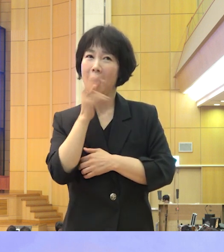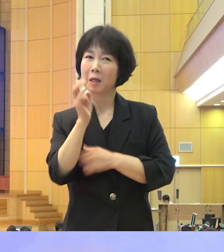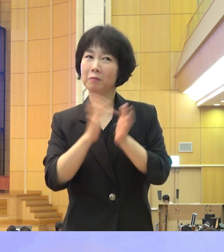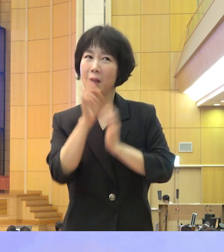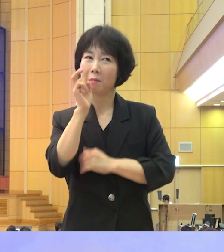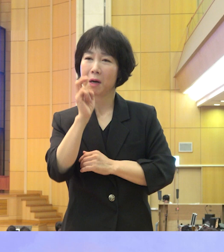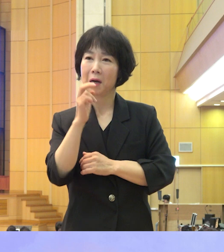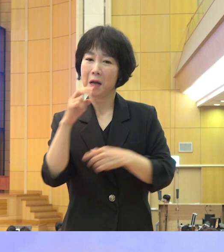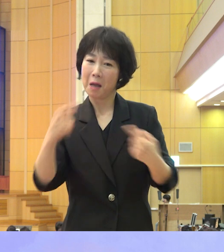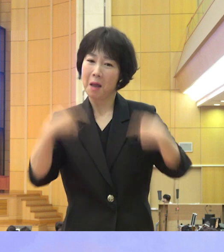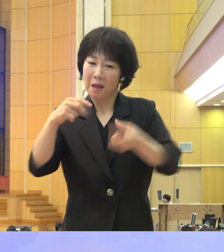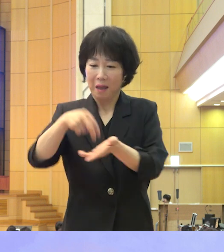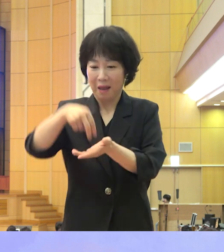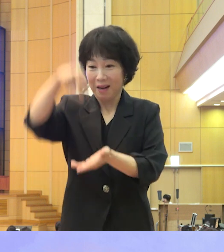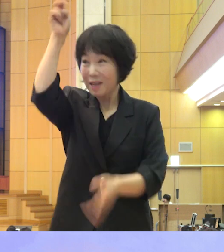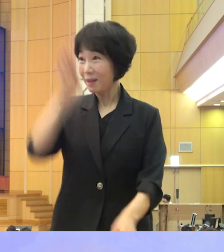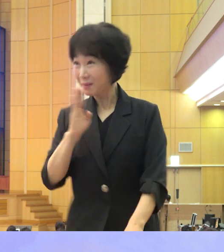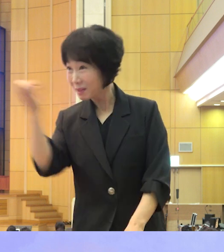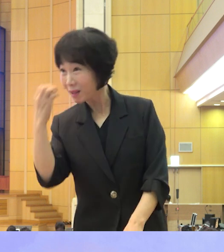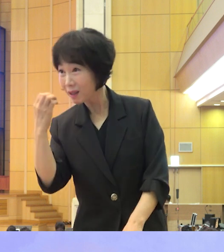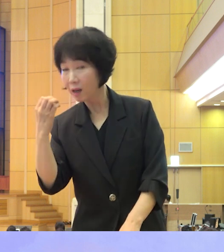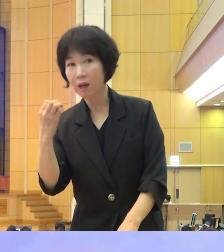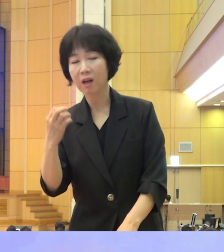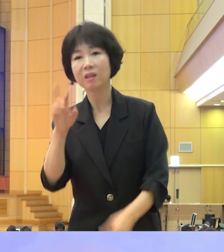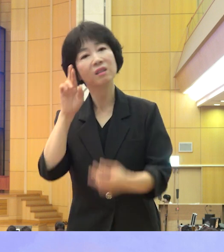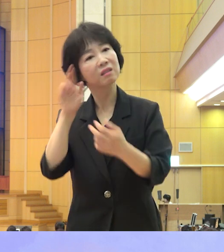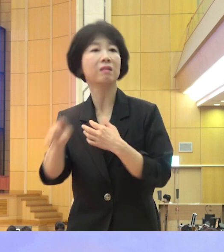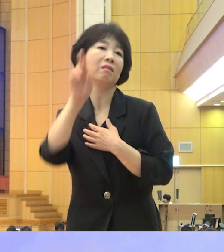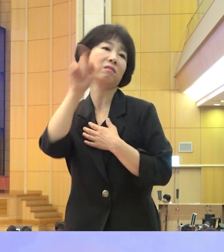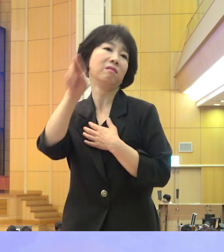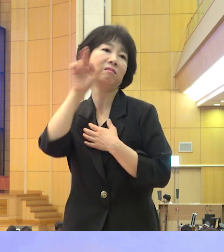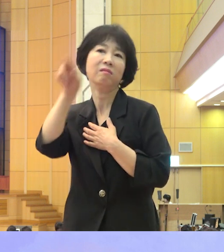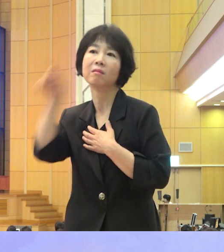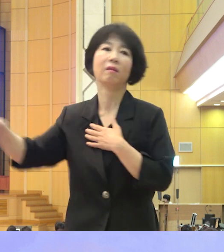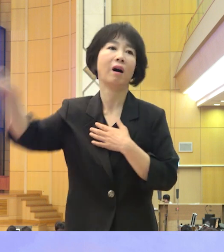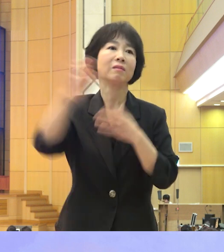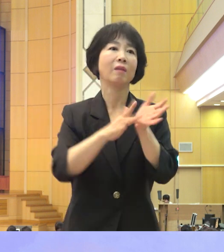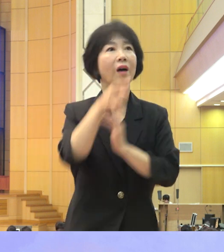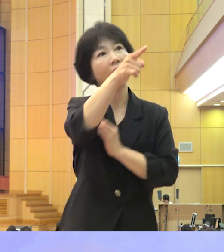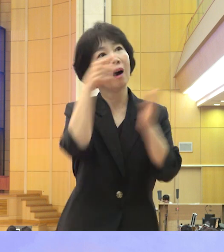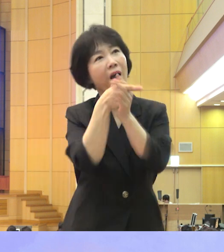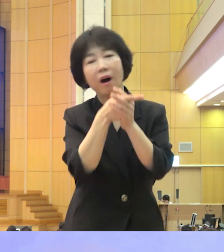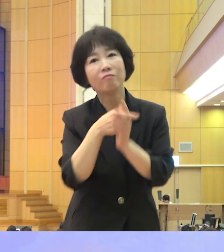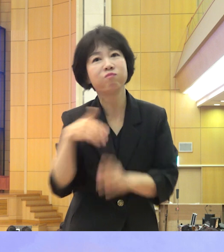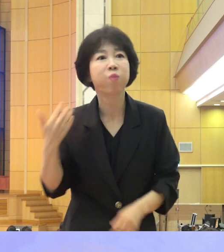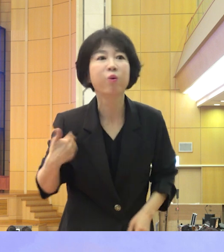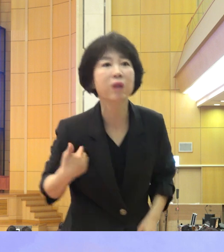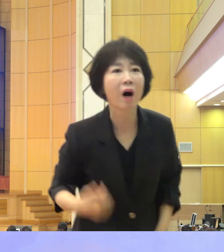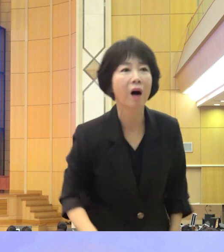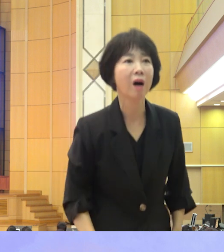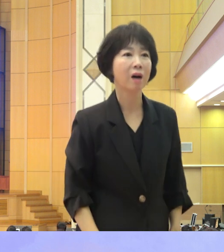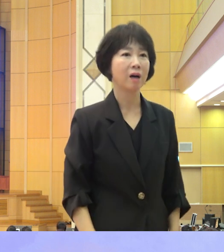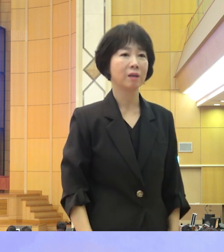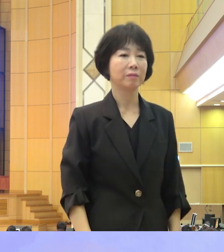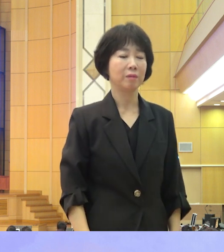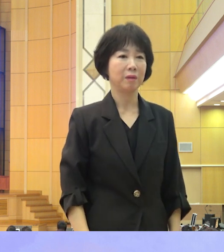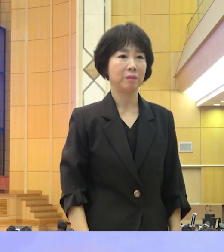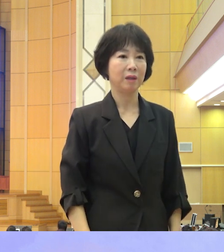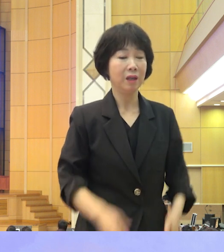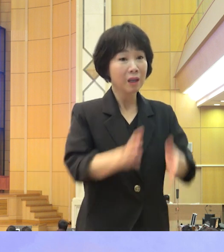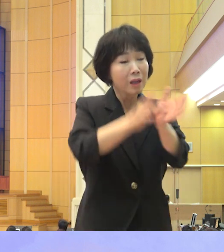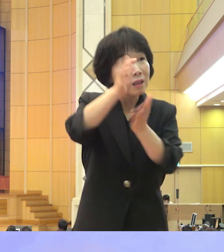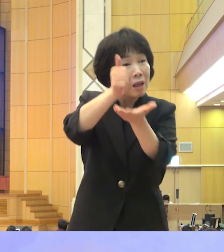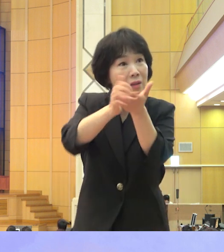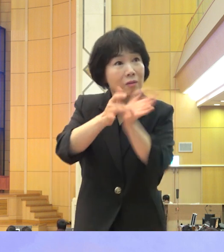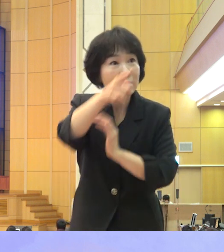오지 않을 때 하나님께 기도해서 비 오게 했던 선지자, 어떤 이는 에레미야나 선지자